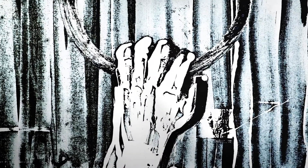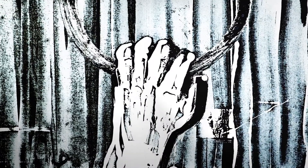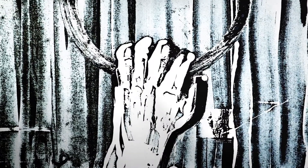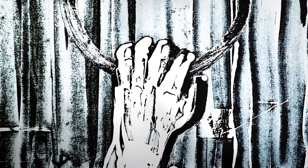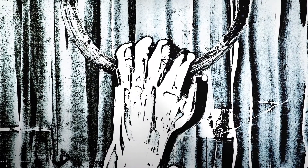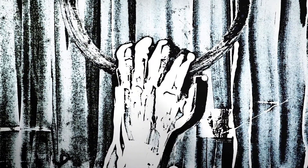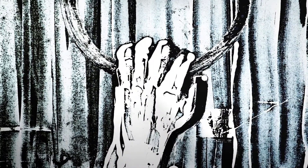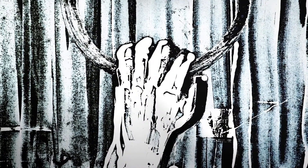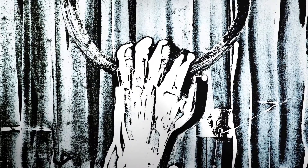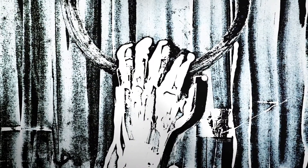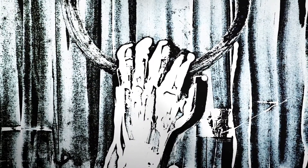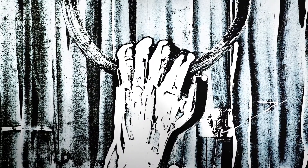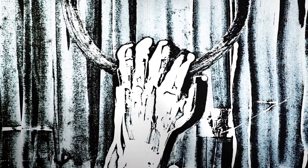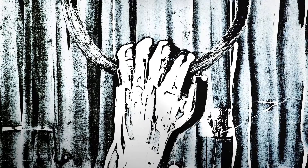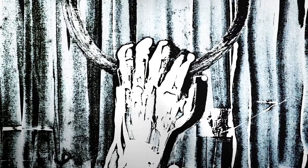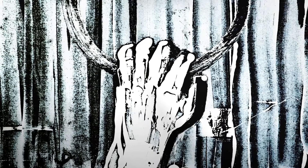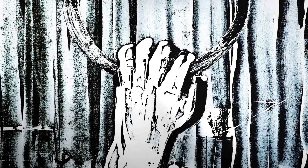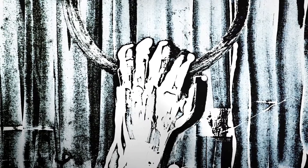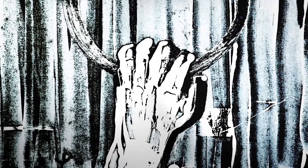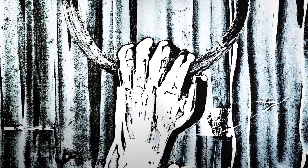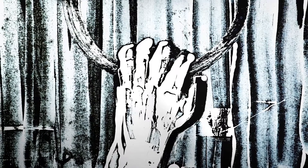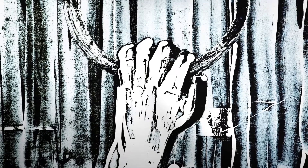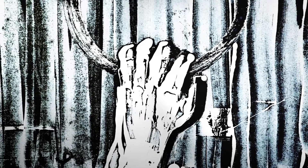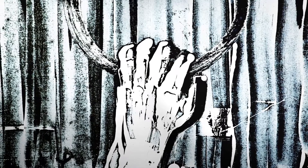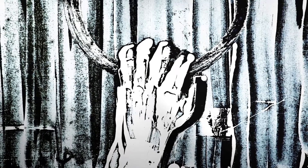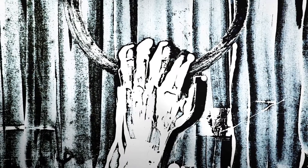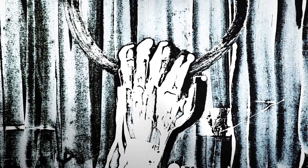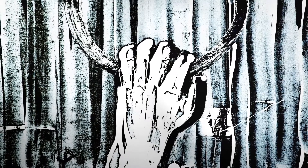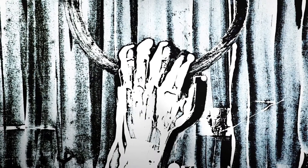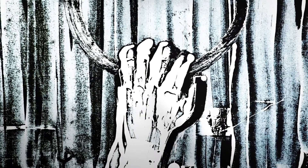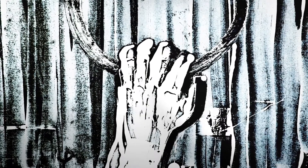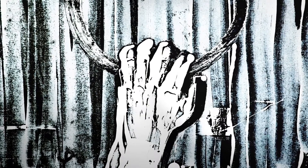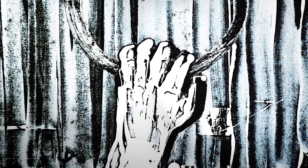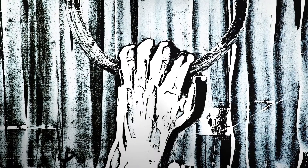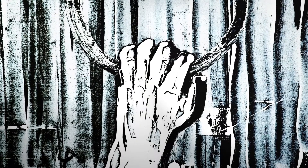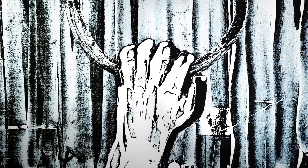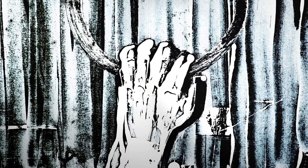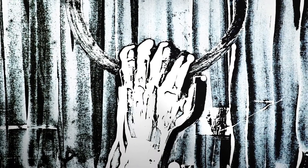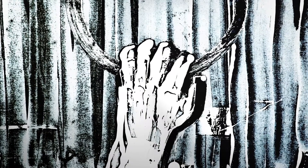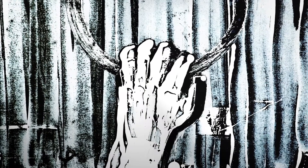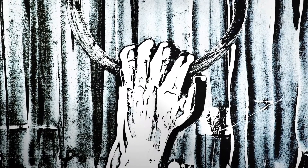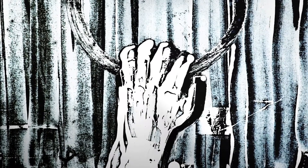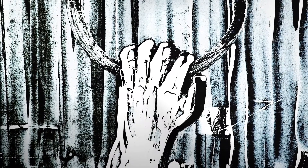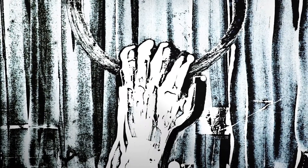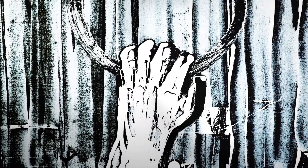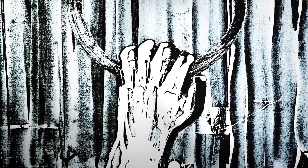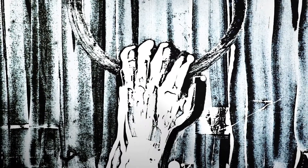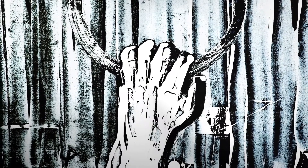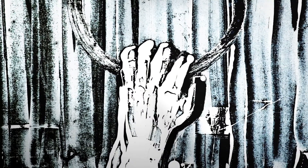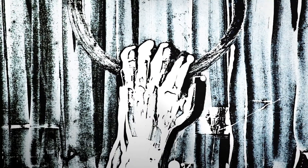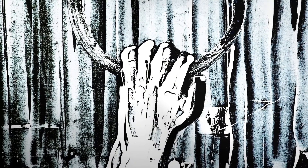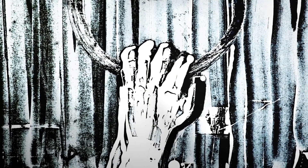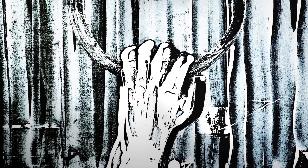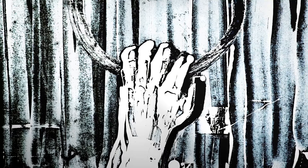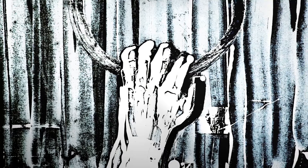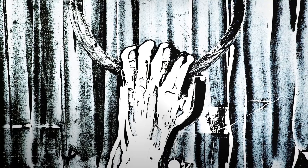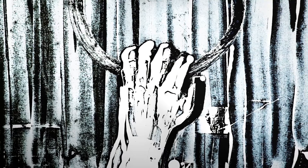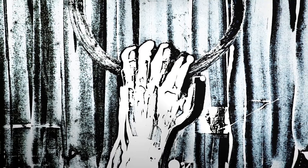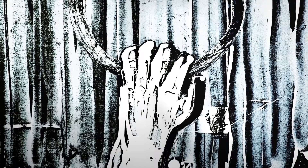As tábuas da porta, onde uma pequena mão bate segurando numa aldrava. Aldrava é uma argola de metal utilizada